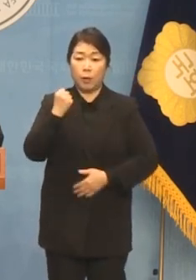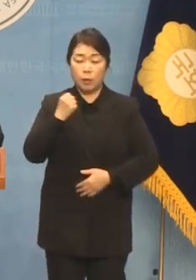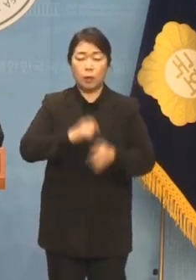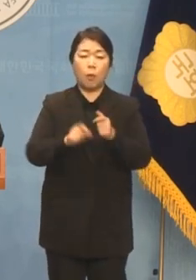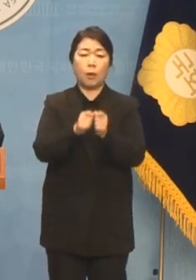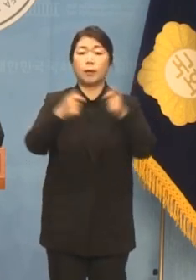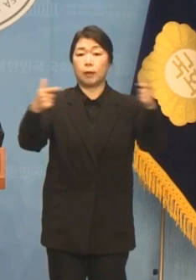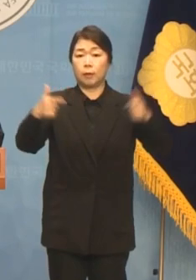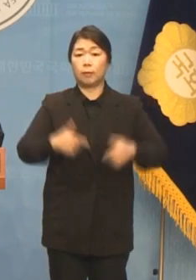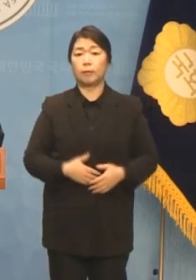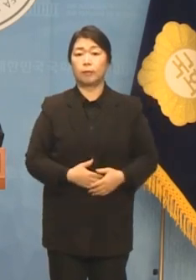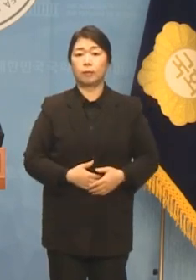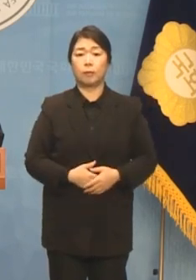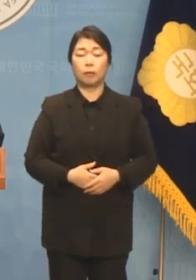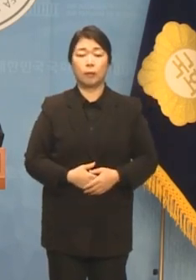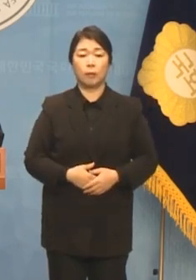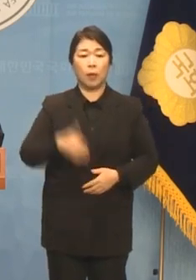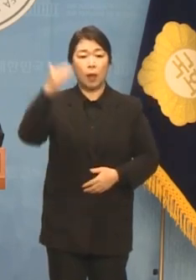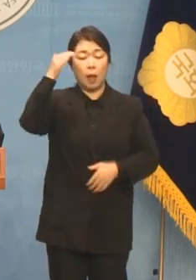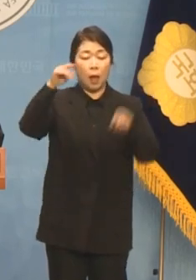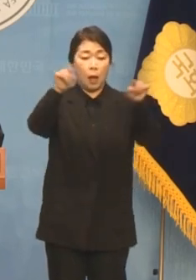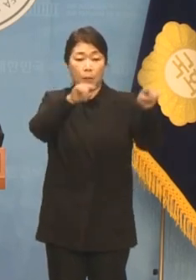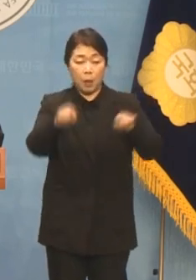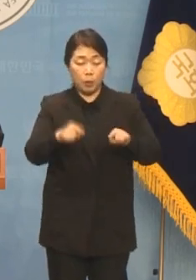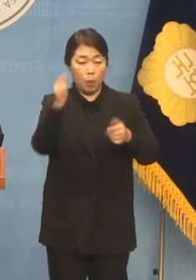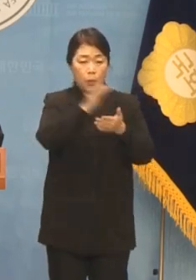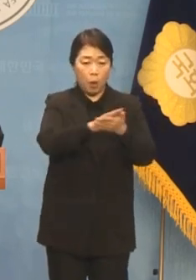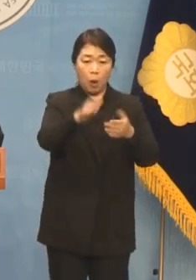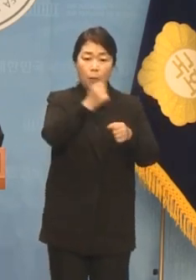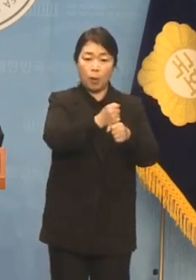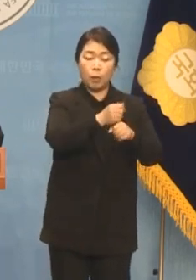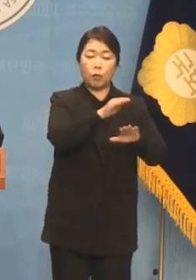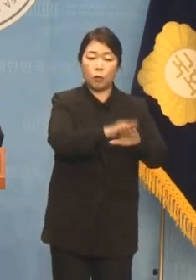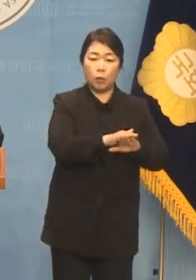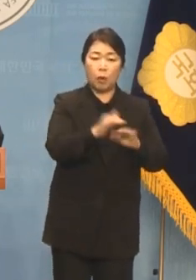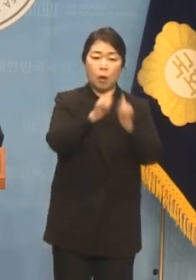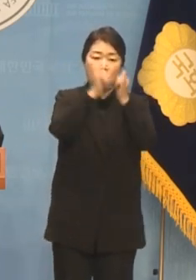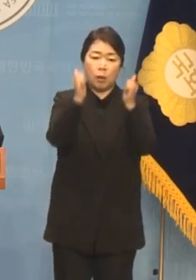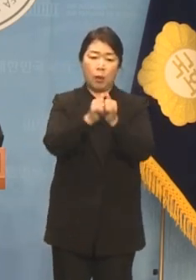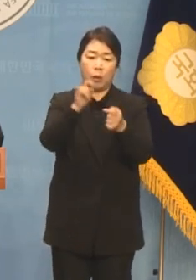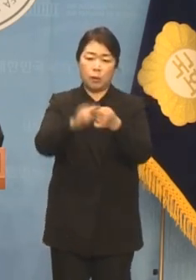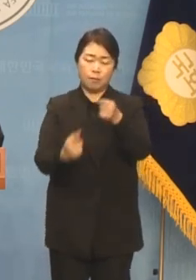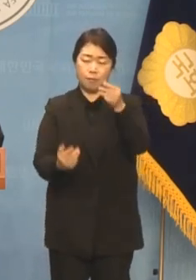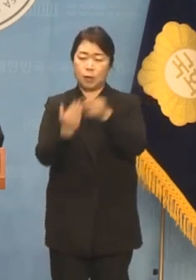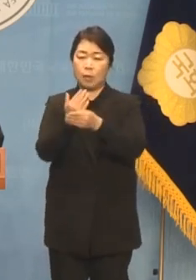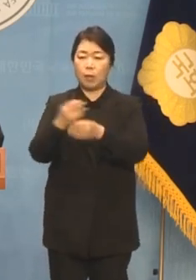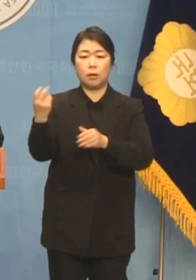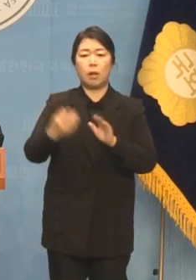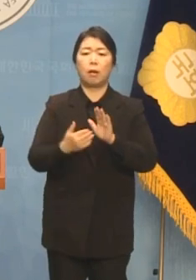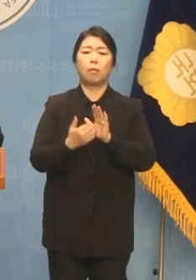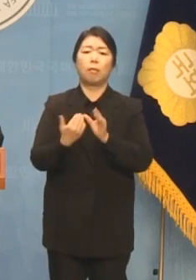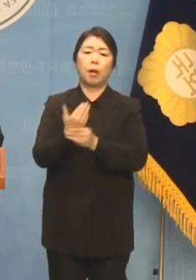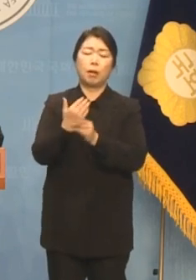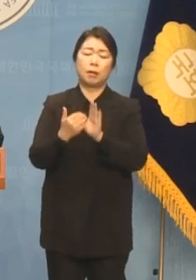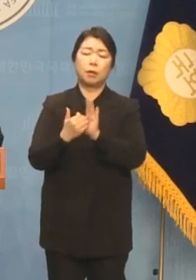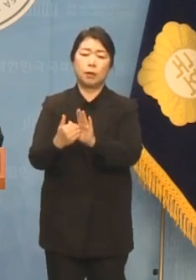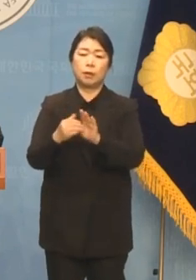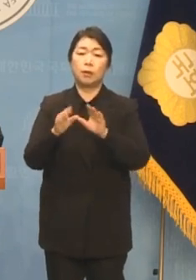확대 한반도 평화 구축가 사회적 참사 발 방지을 선택했기